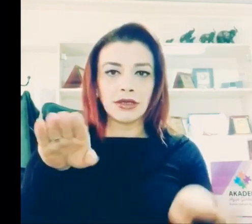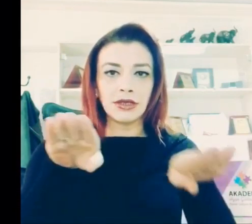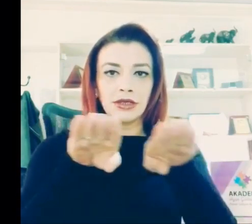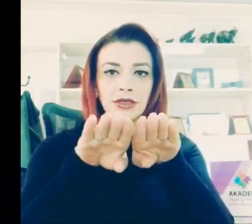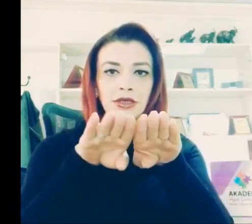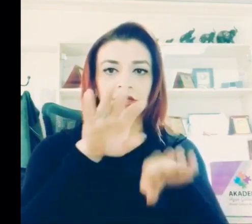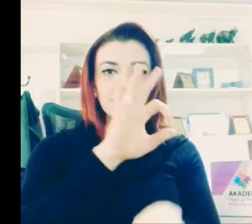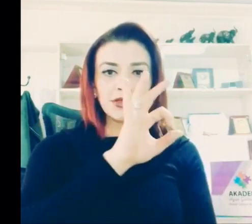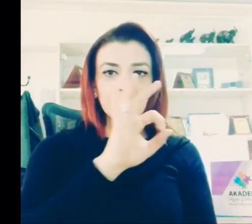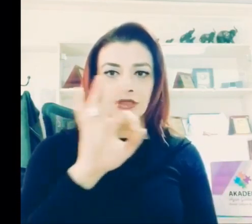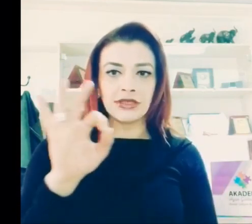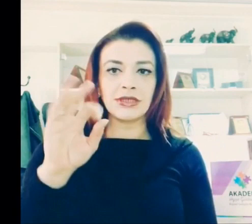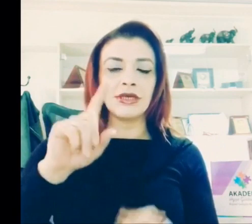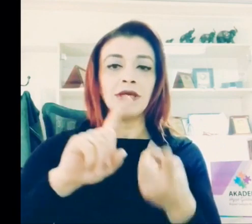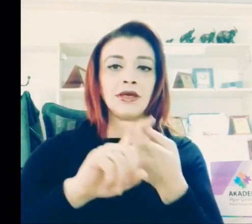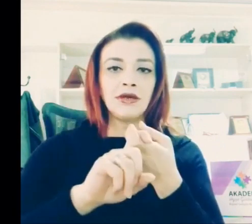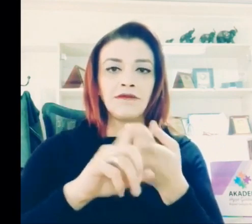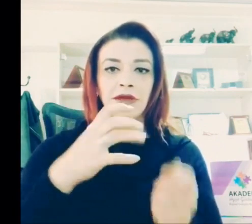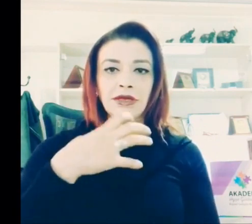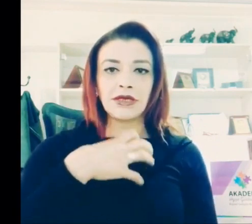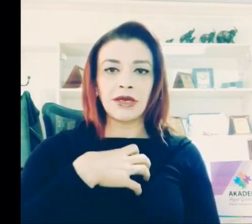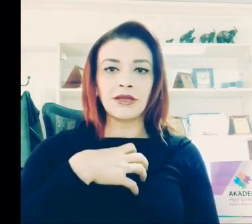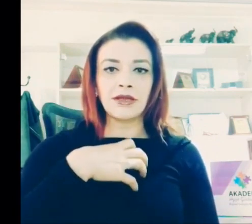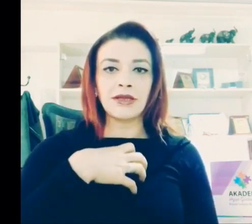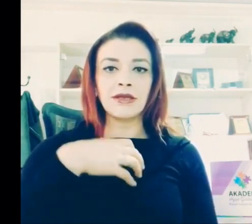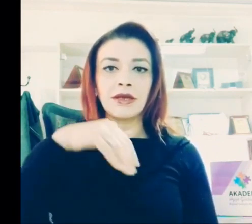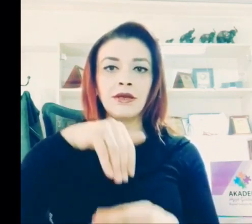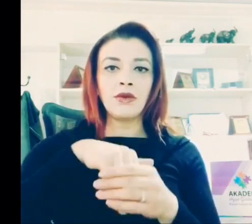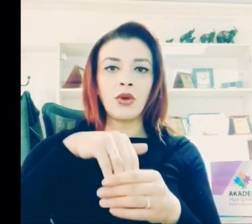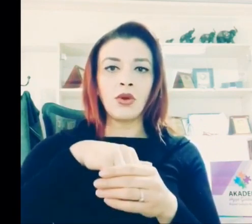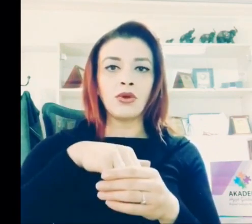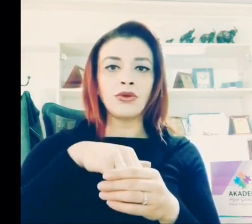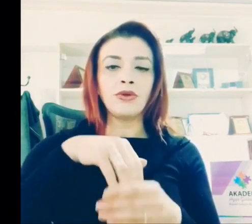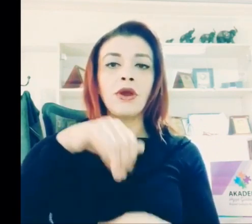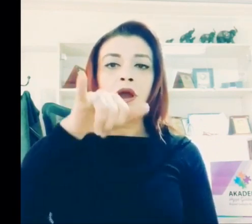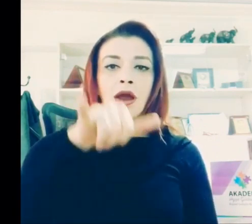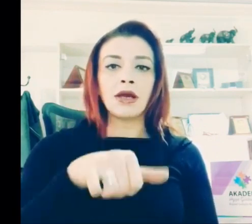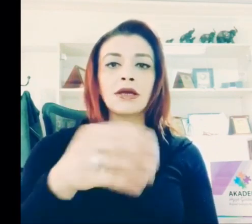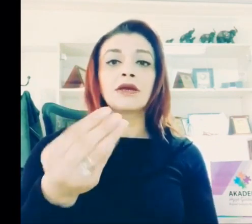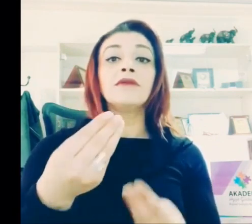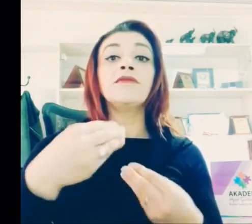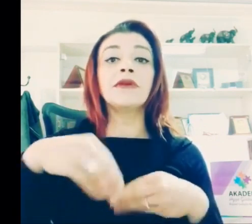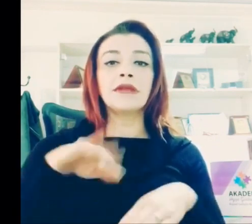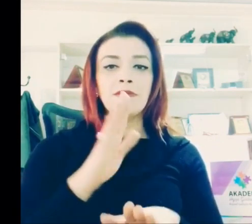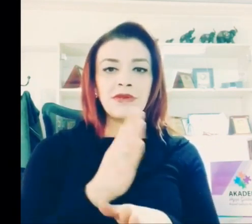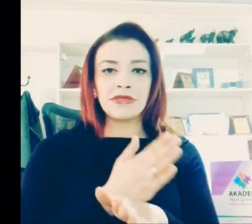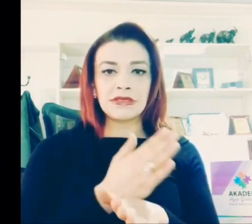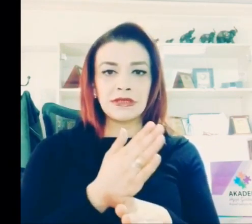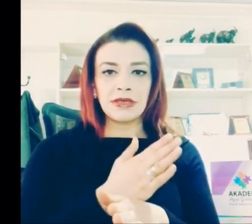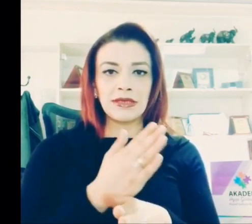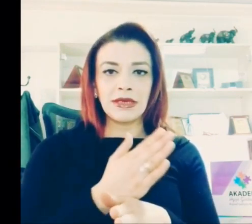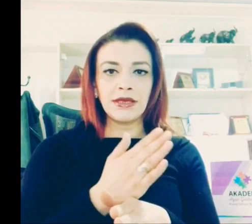erkek eşitsizliği ve kendilerine oy hakkı verilmemesi